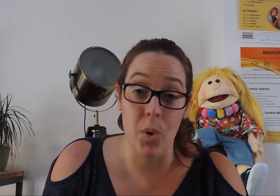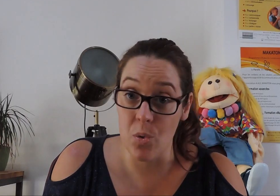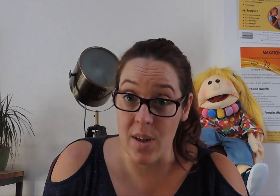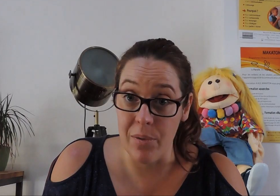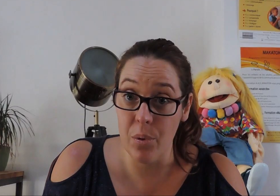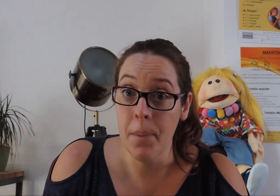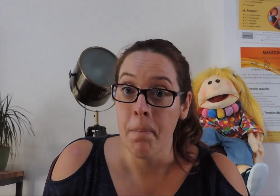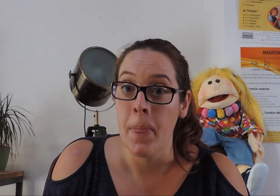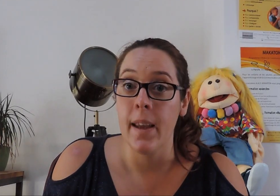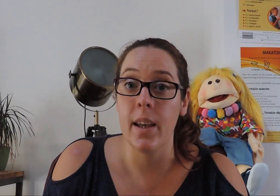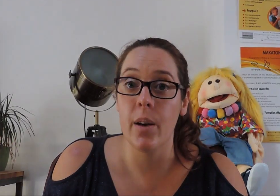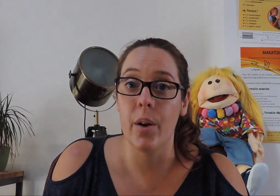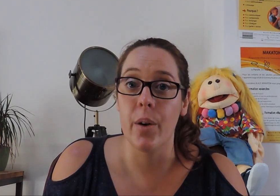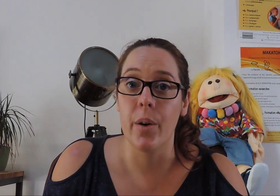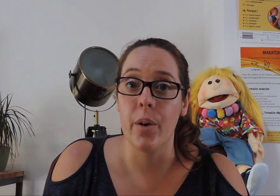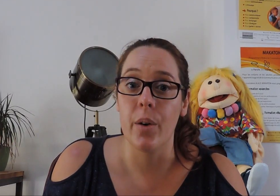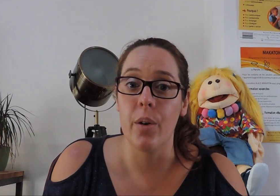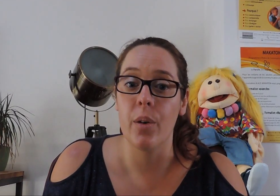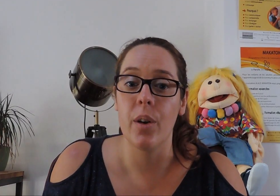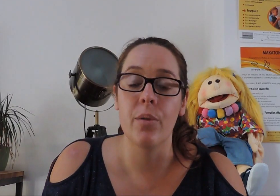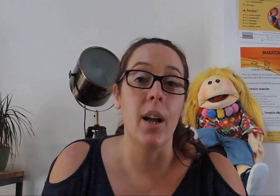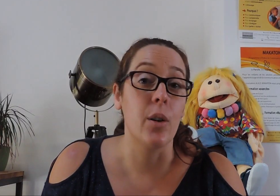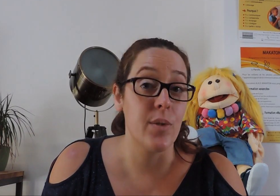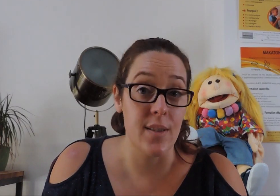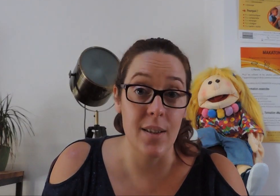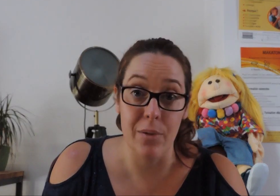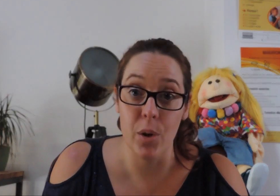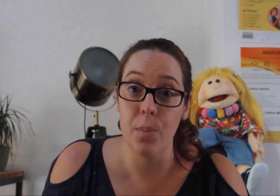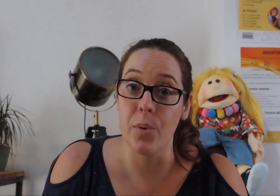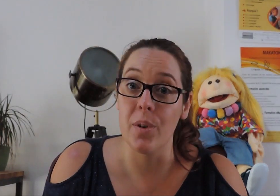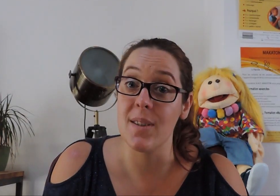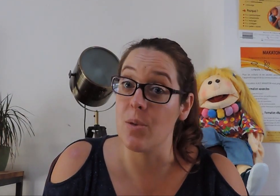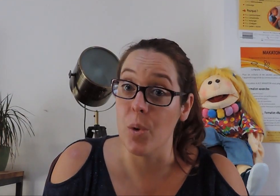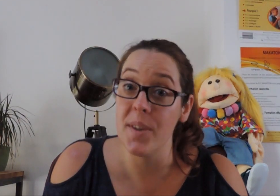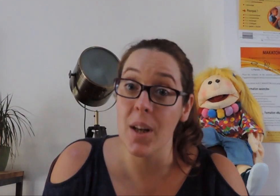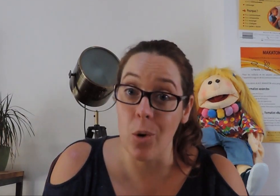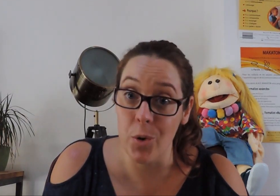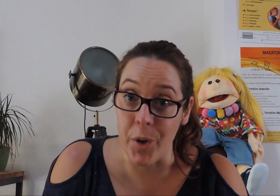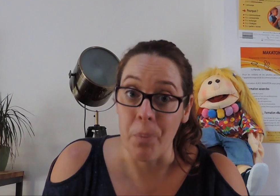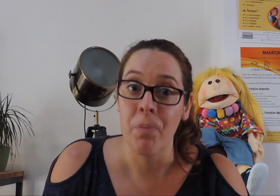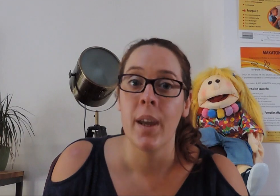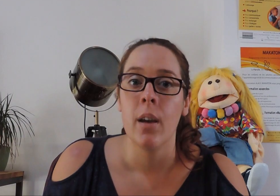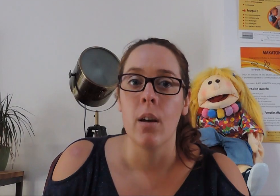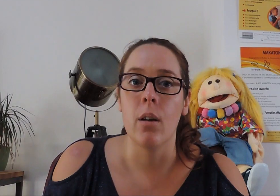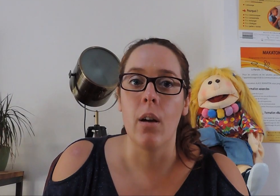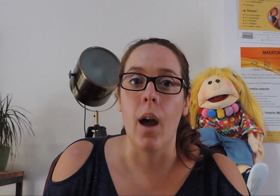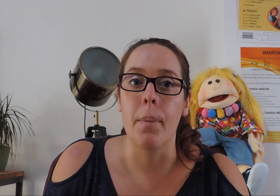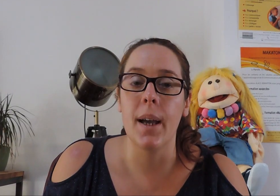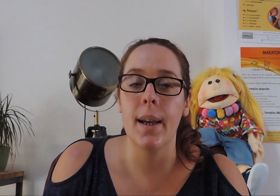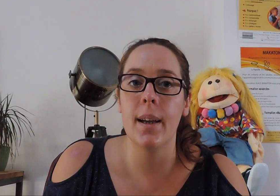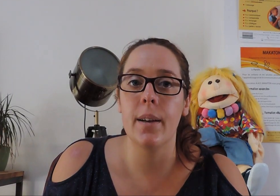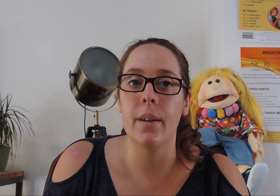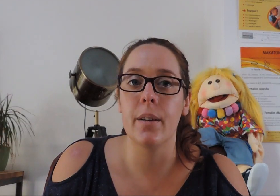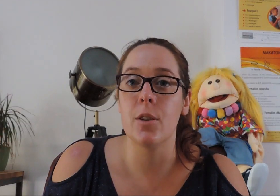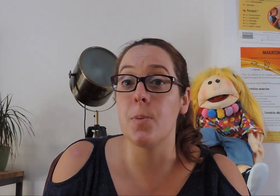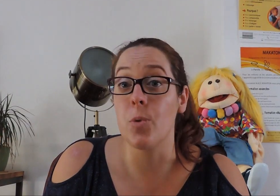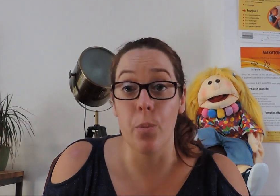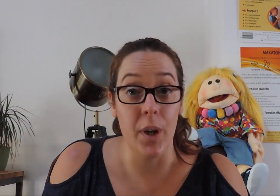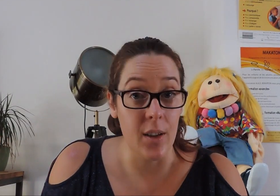apporte ses fruits et voilà que ça se développe et que ça soit utile dans le temps après je pense que le